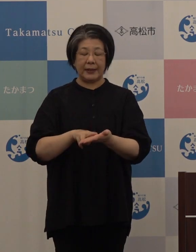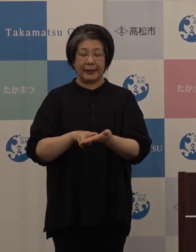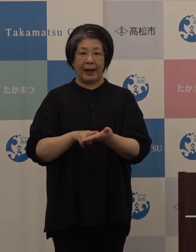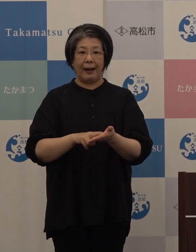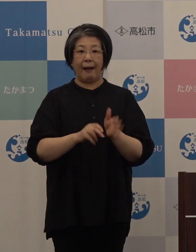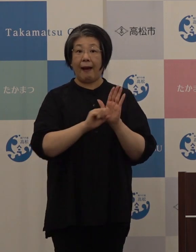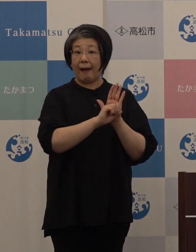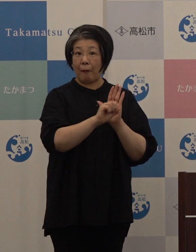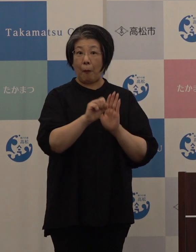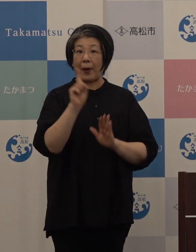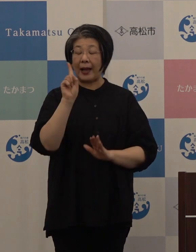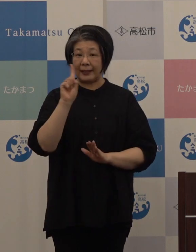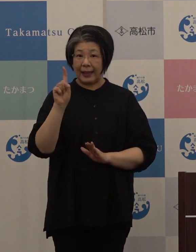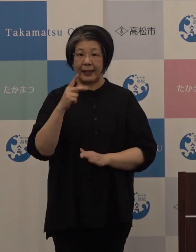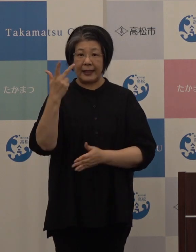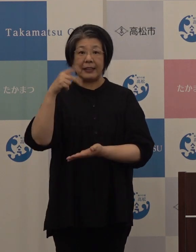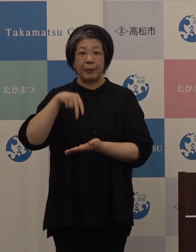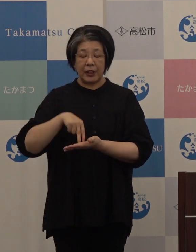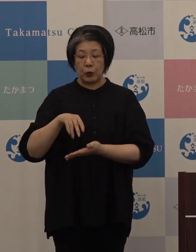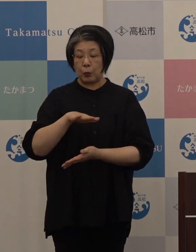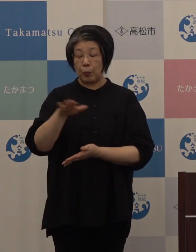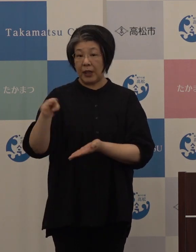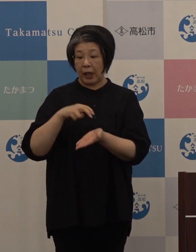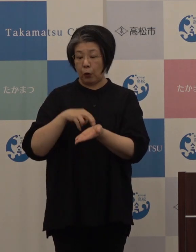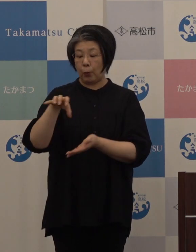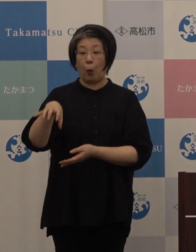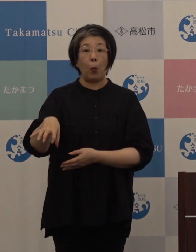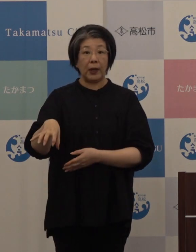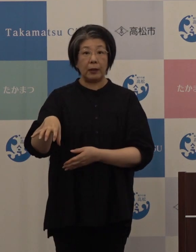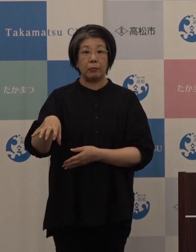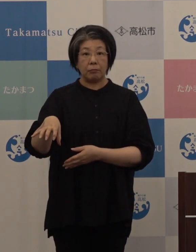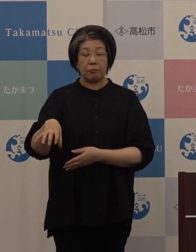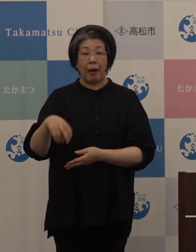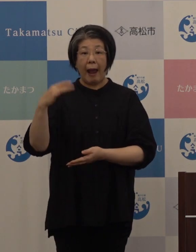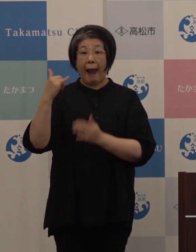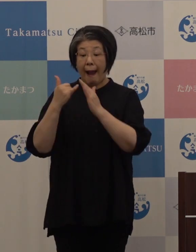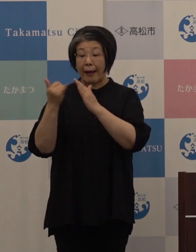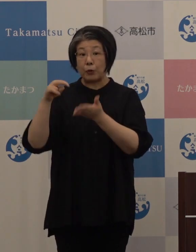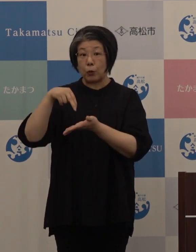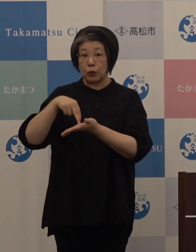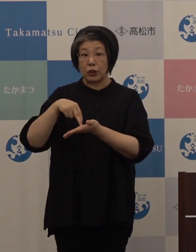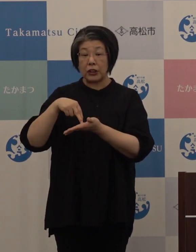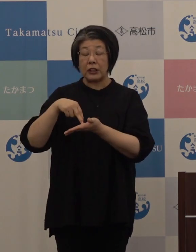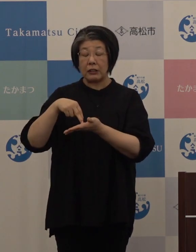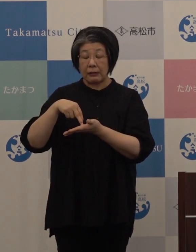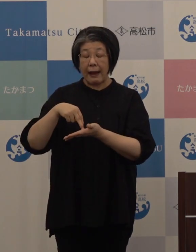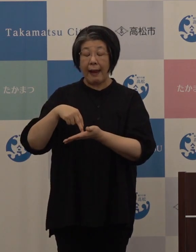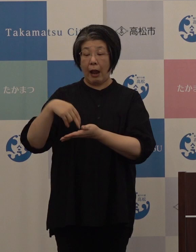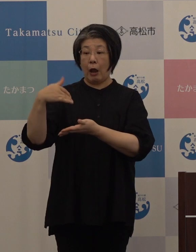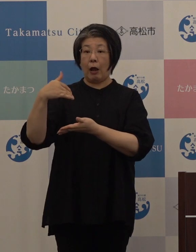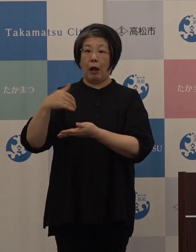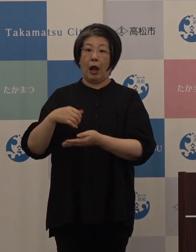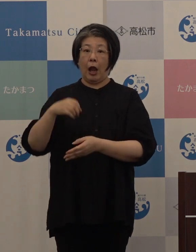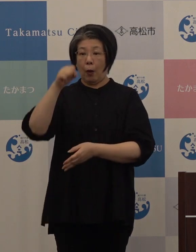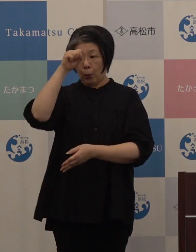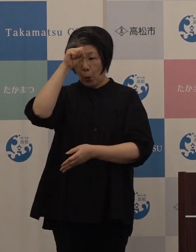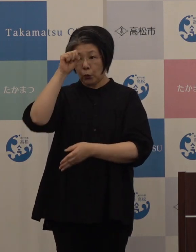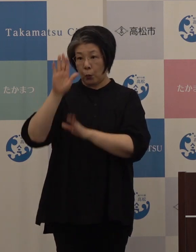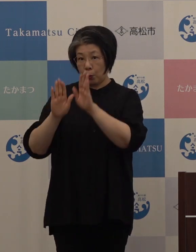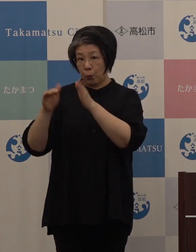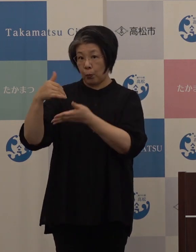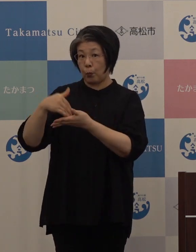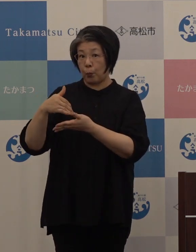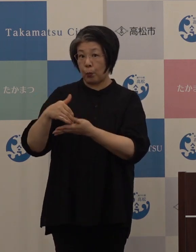ども、市立みんなの病院におきまして、家族として病状説明を受けることができるといたします